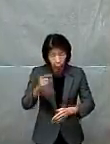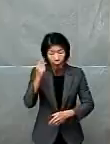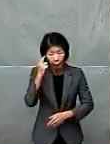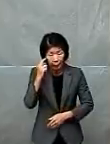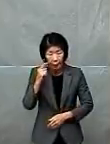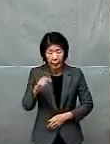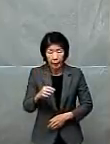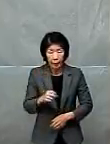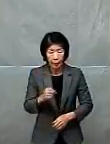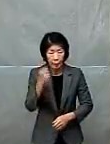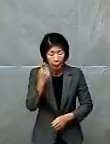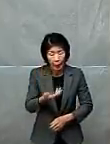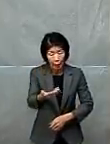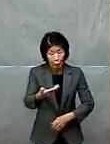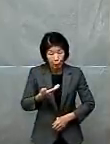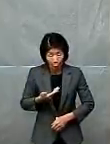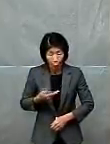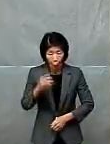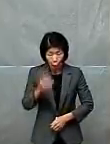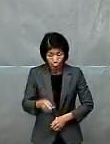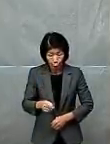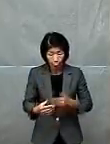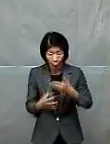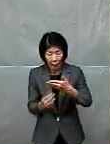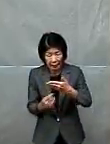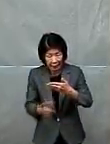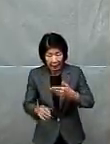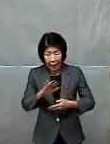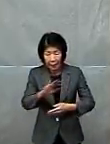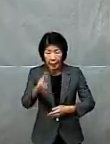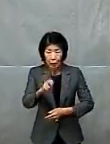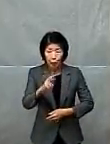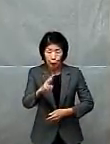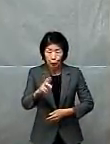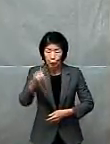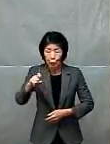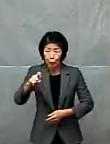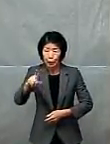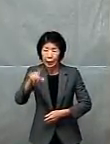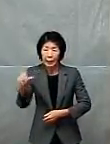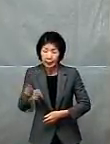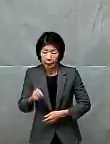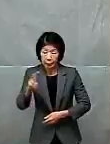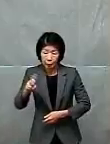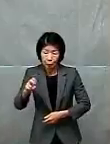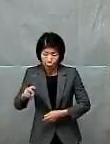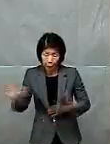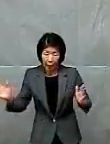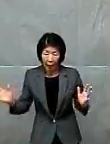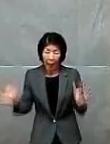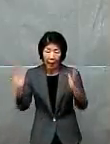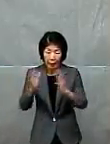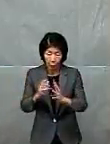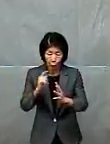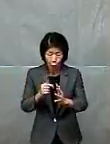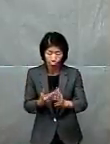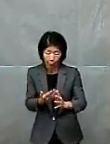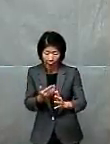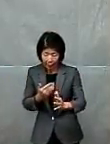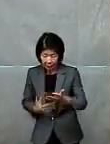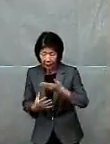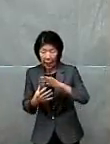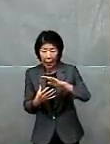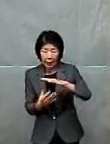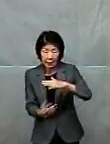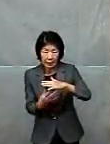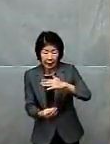印刷物っていうのは、平成22年10月21日の会合を開く前にその印刷をされた